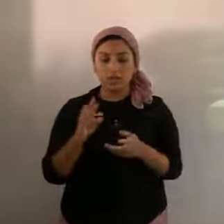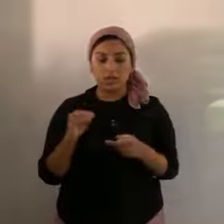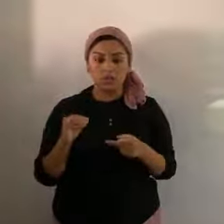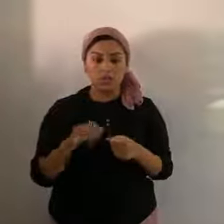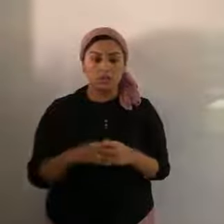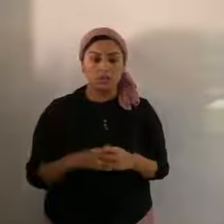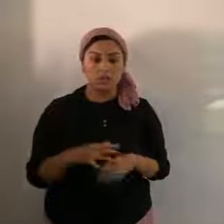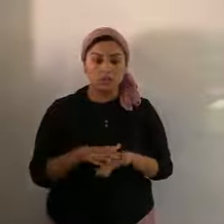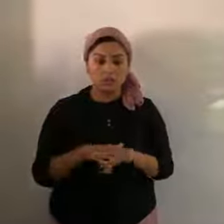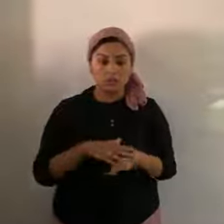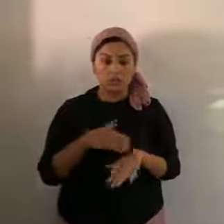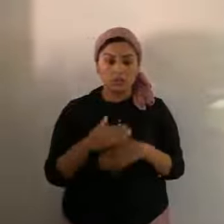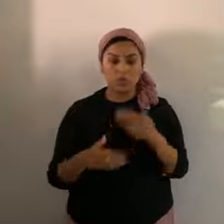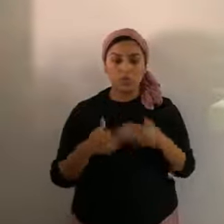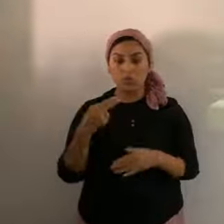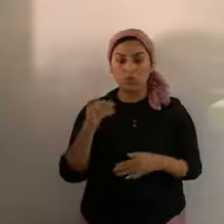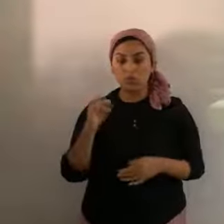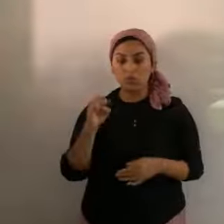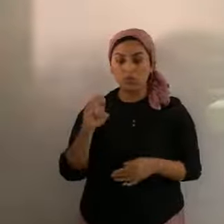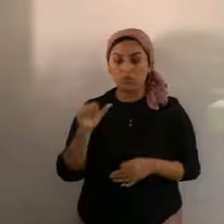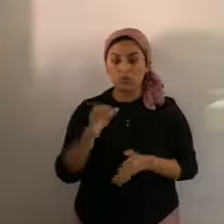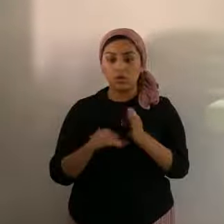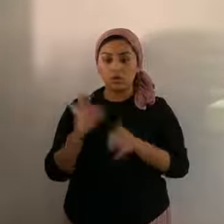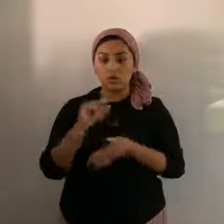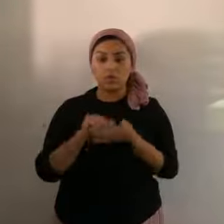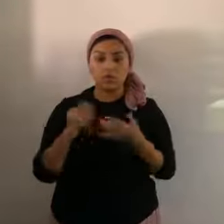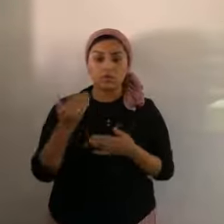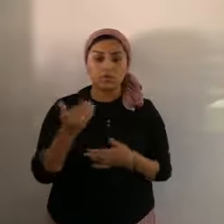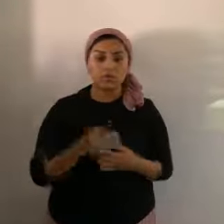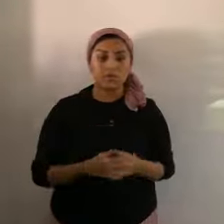Vamos poco a poco. Oseas 9, verso 15.